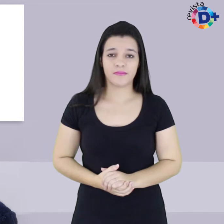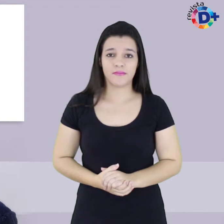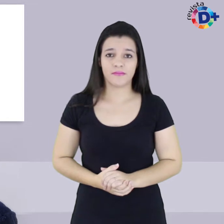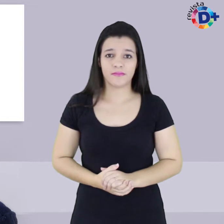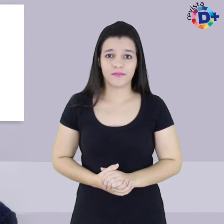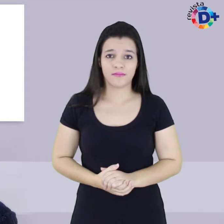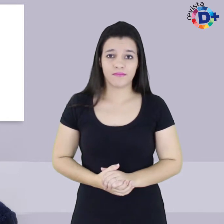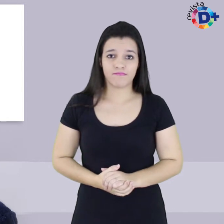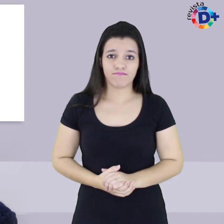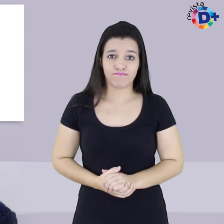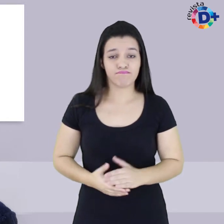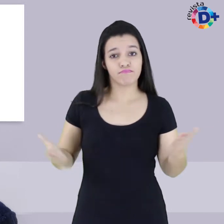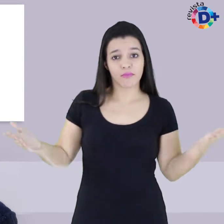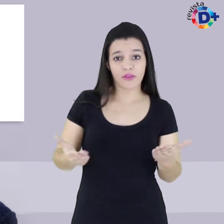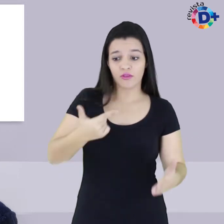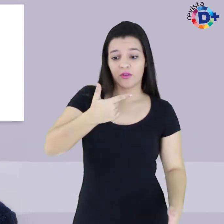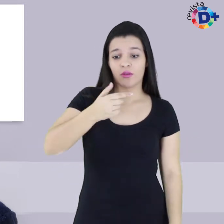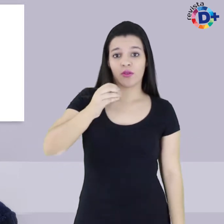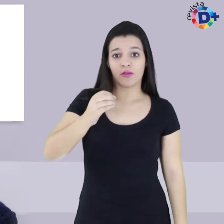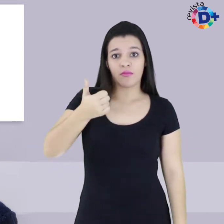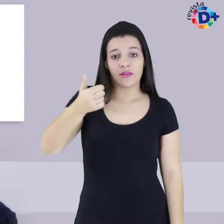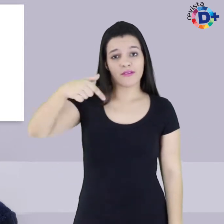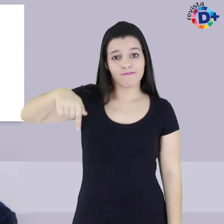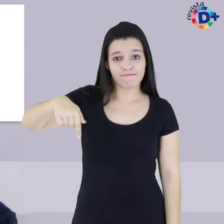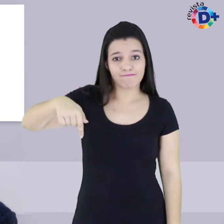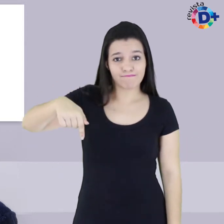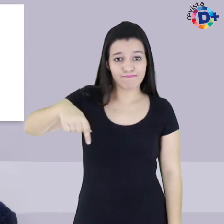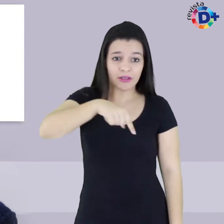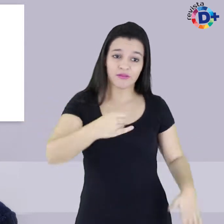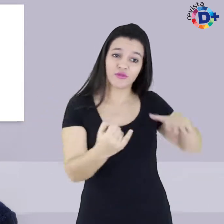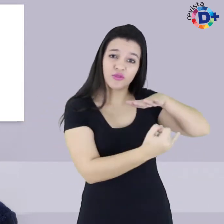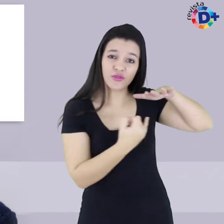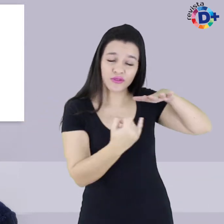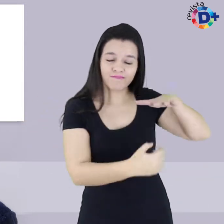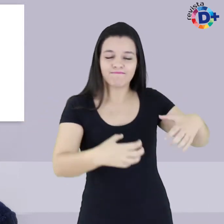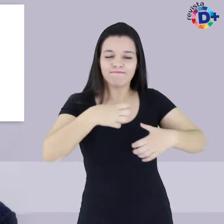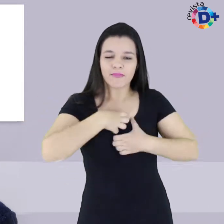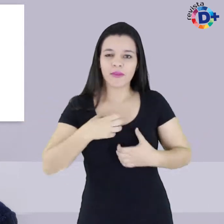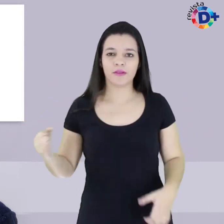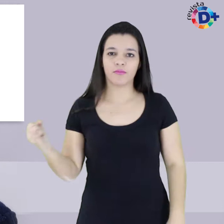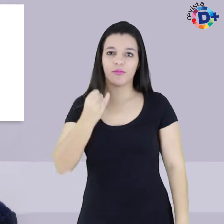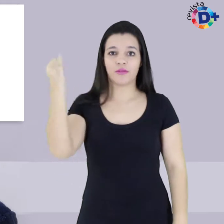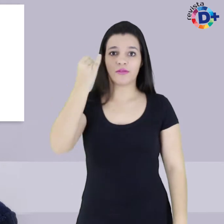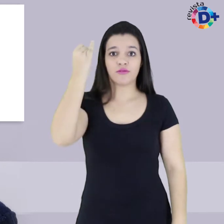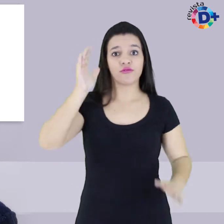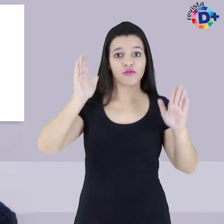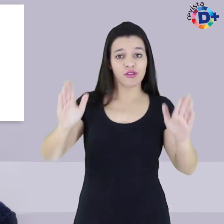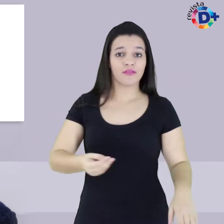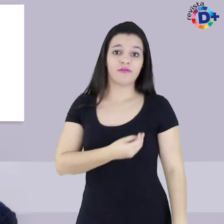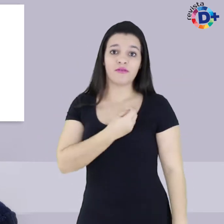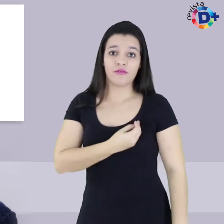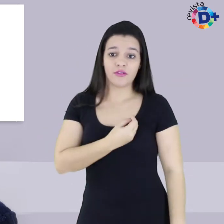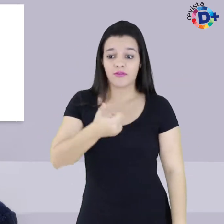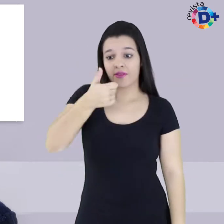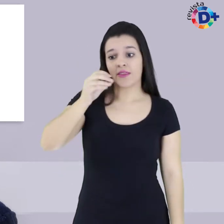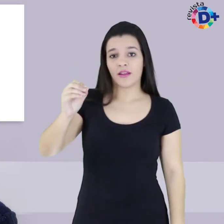É um ano muito importante para nós do IOK. Completar 10 anos de um sonho e ver que ele